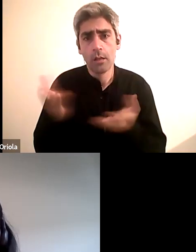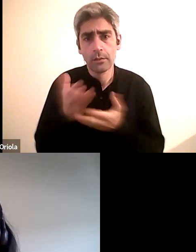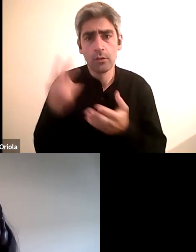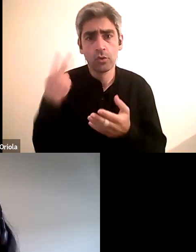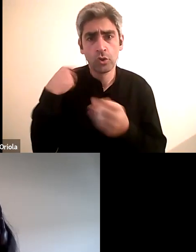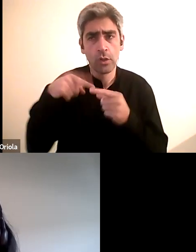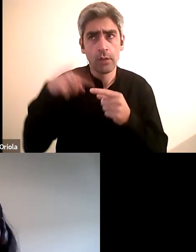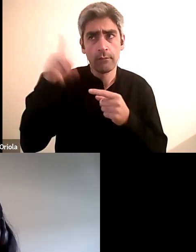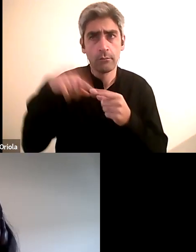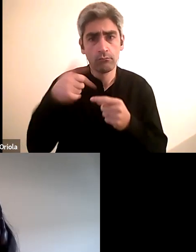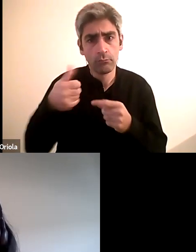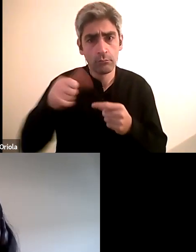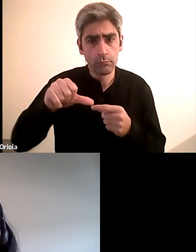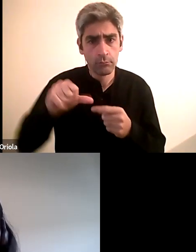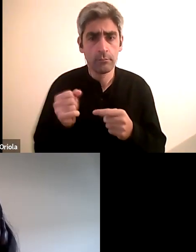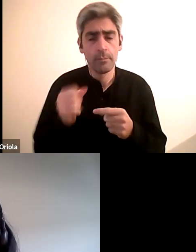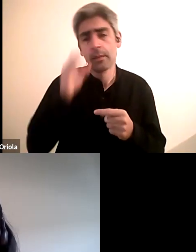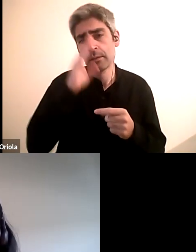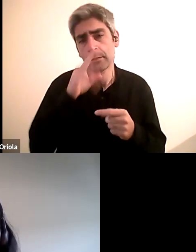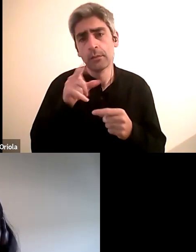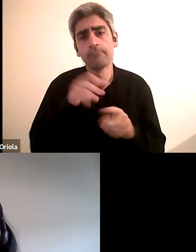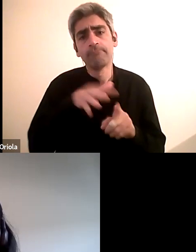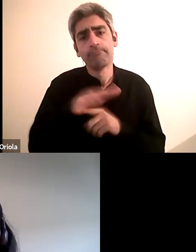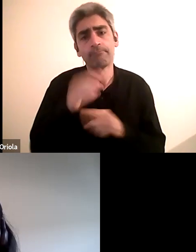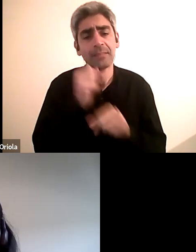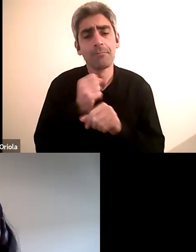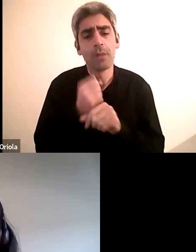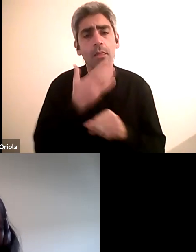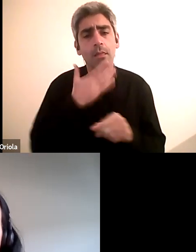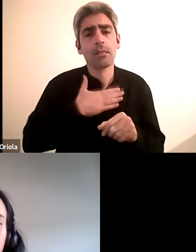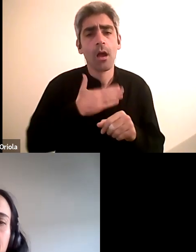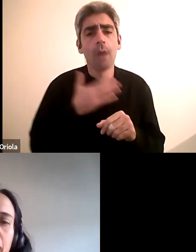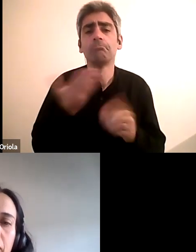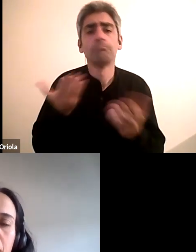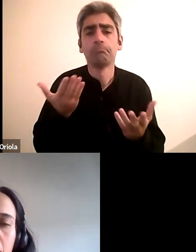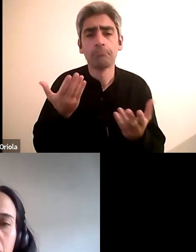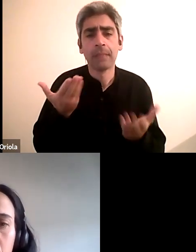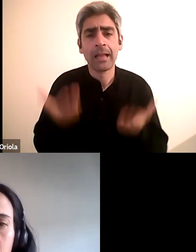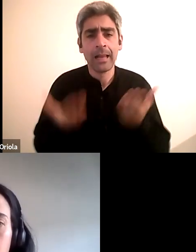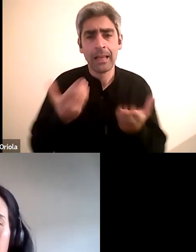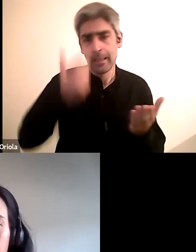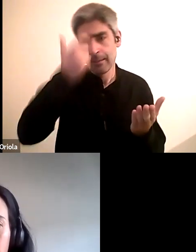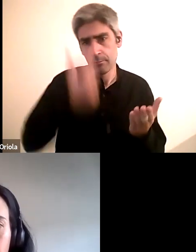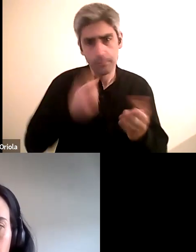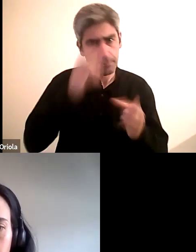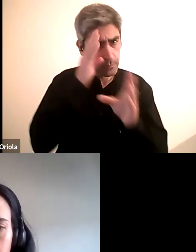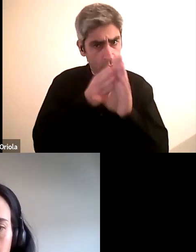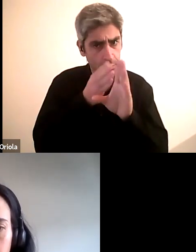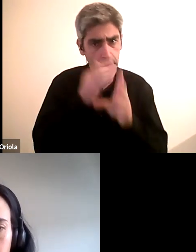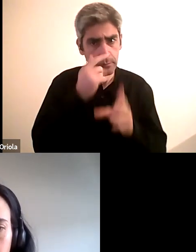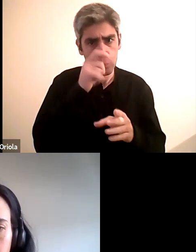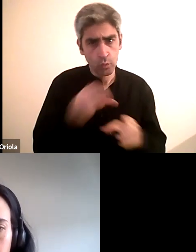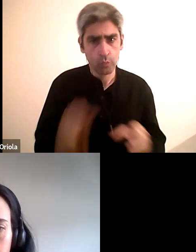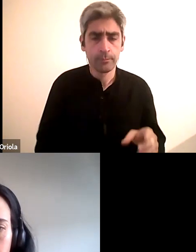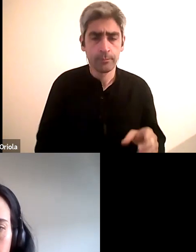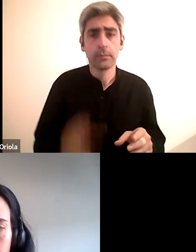hierarquia, quais são os efeitos que o trabalho está a ter no equilíbrio psíquico da pessoa, e